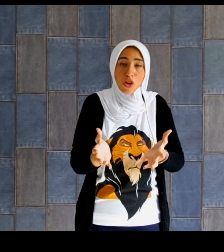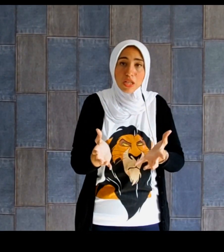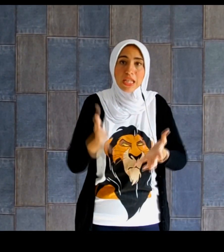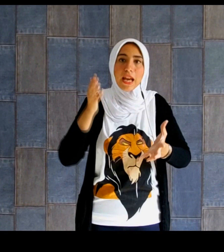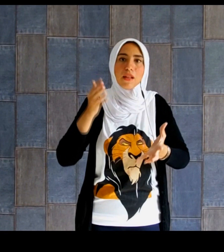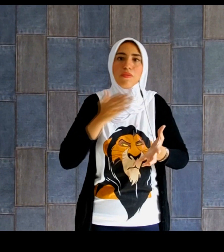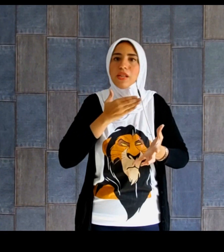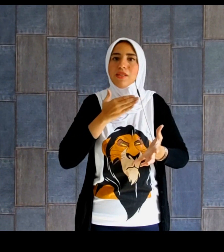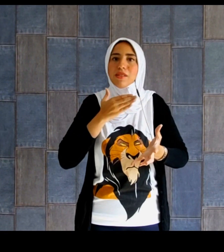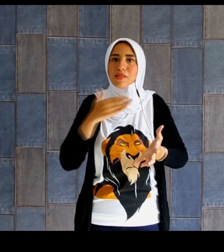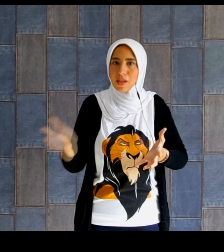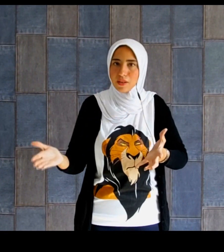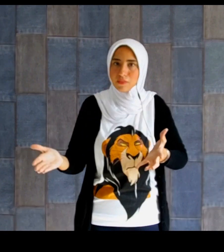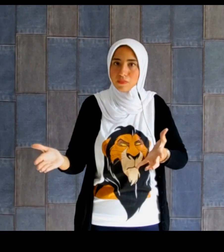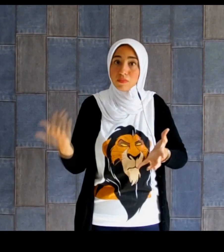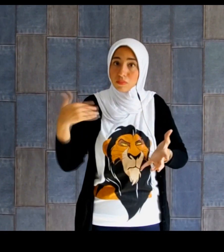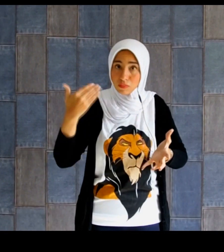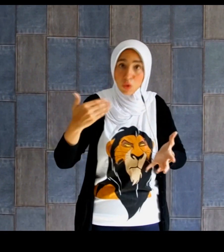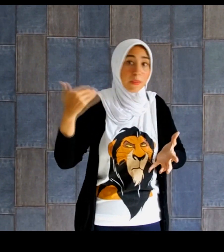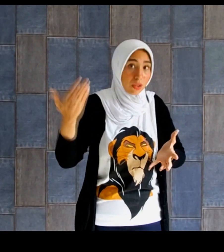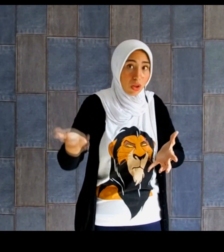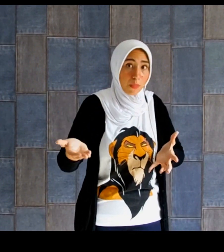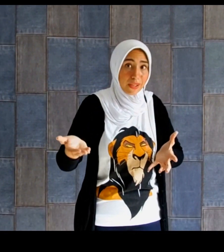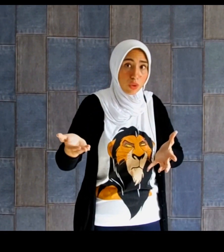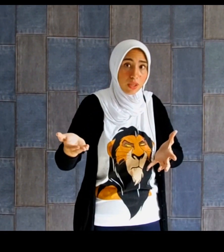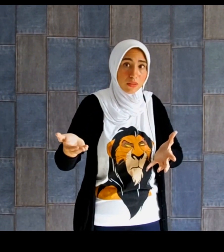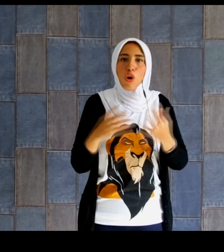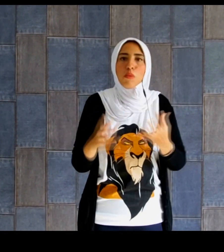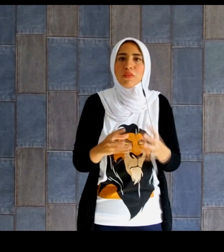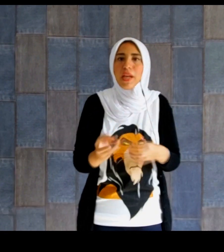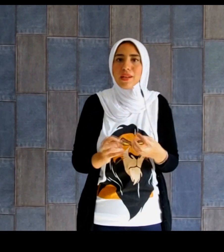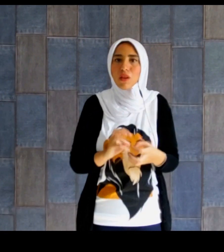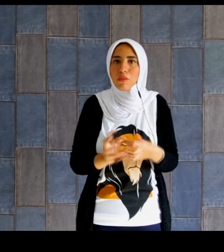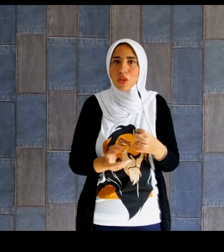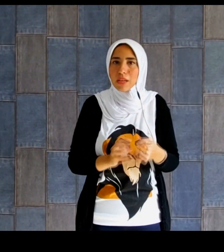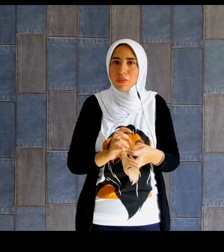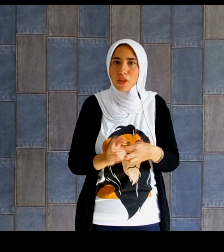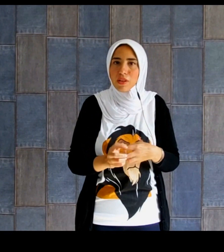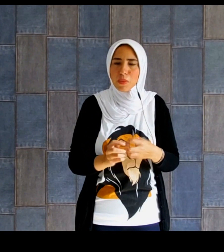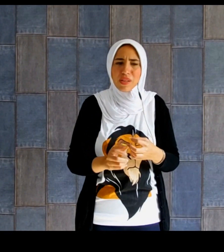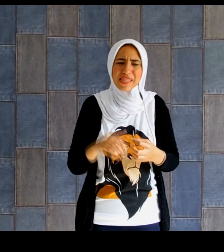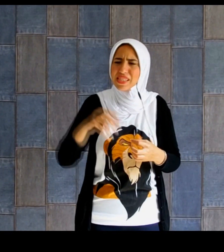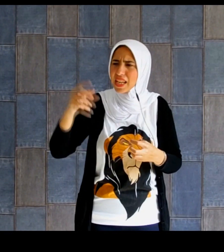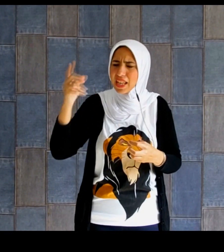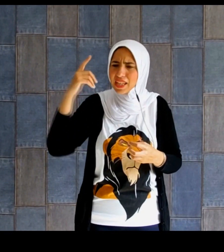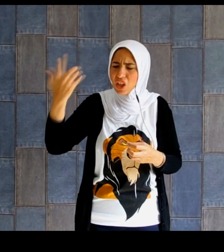الجرة دي الفين سنة دنيا بتاعت تقرب معك شوية عموما فيه حاجات غمضة ايام الفراعنة بيقولك ازاي الحاجة دي